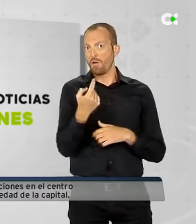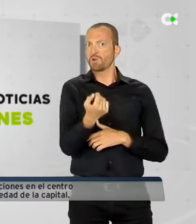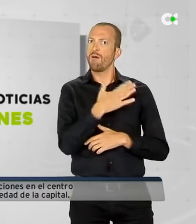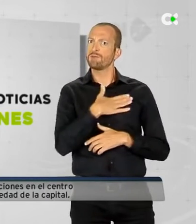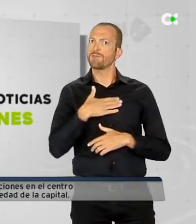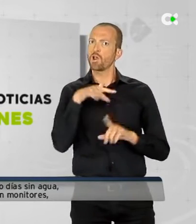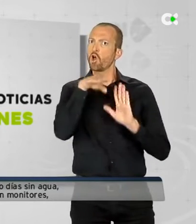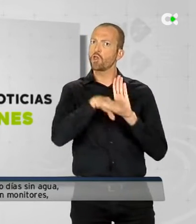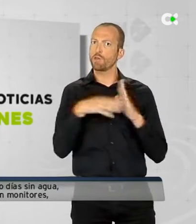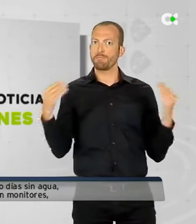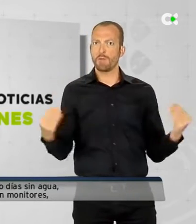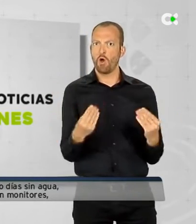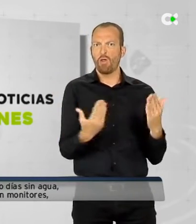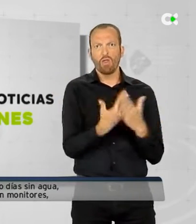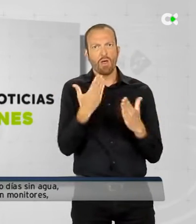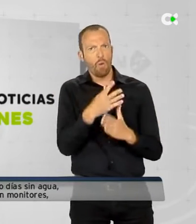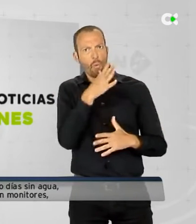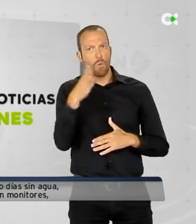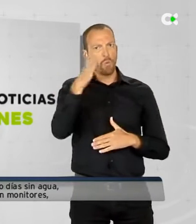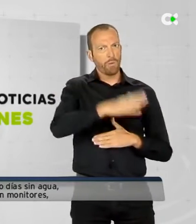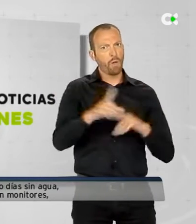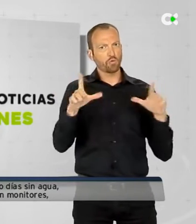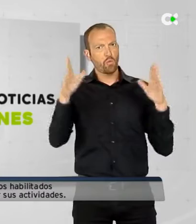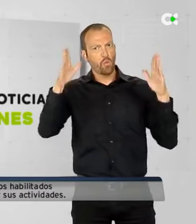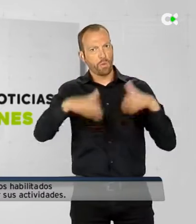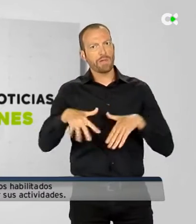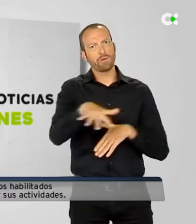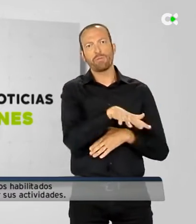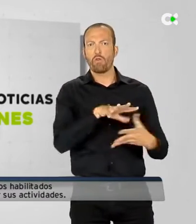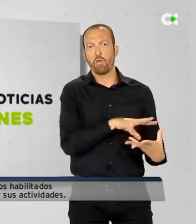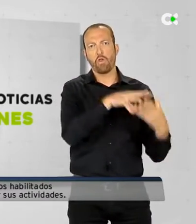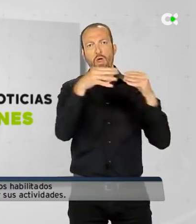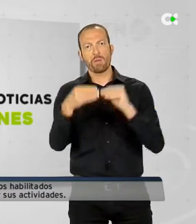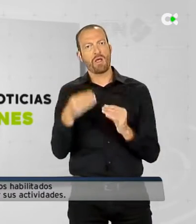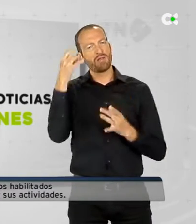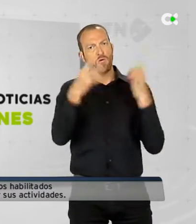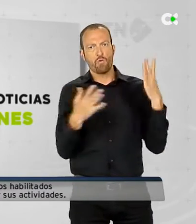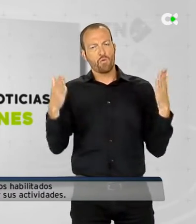capital. Han pasado días sin agua, no tienen monitores ni espacios habilitados para